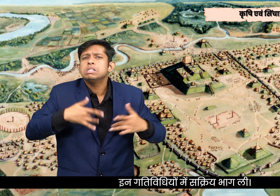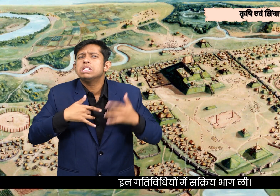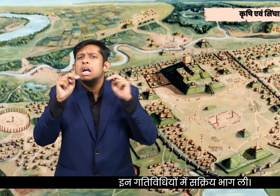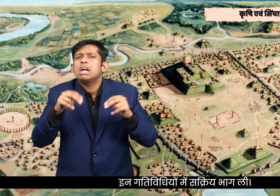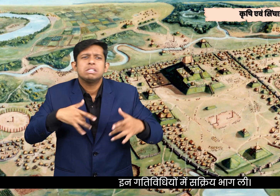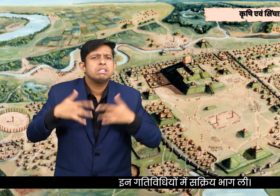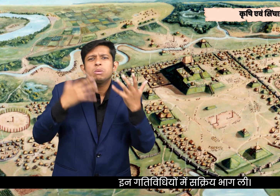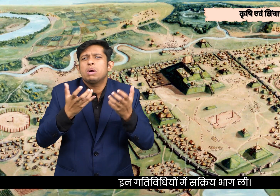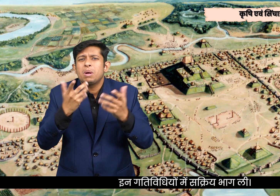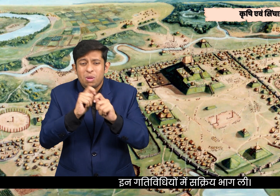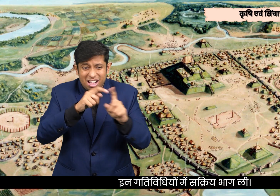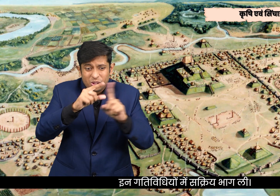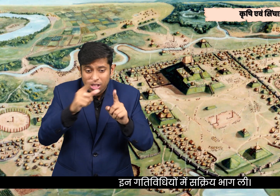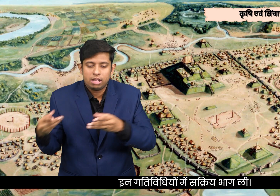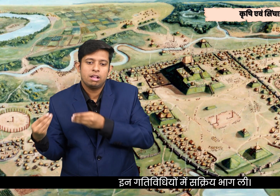सक्रिय भाग लिया।